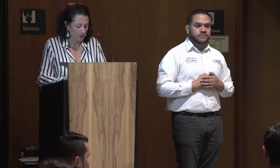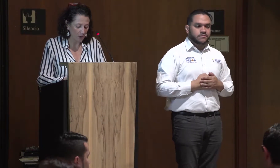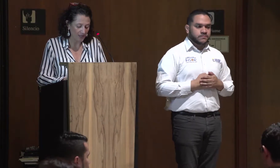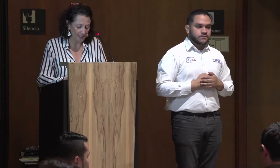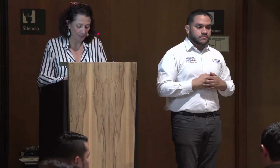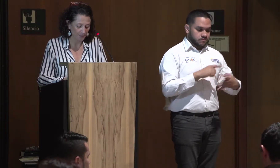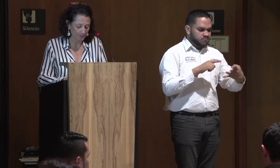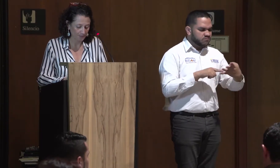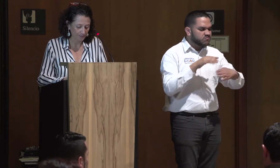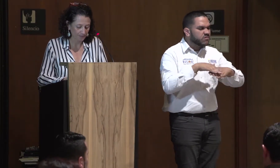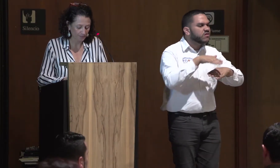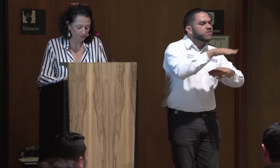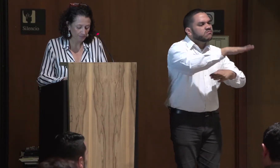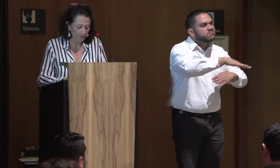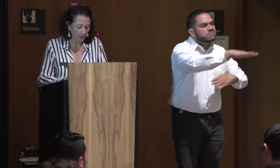y lo que sigue.